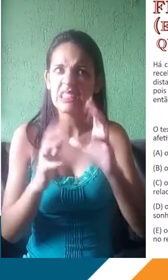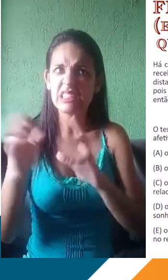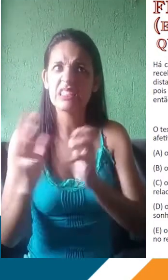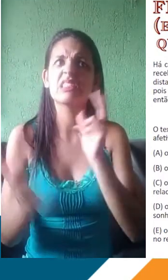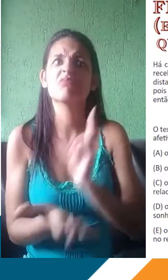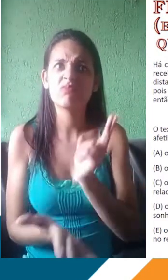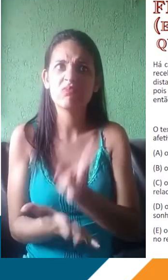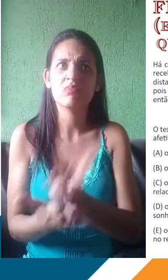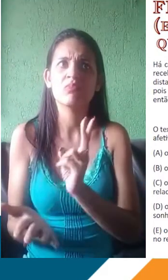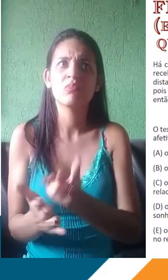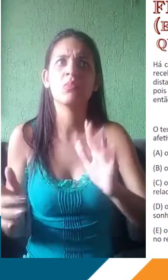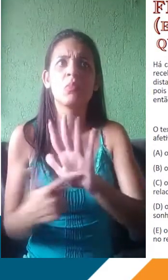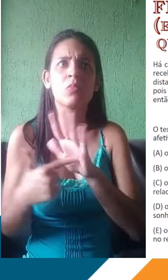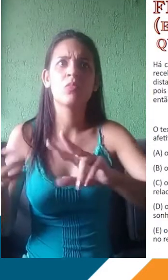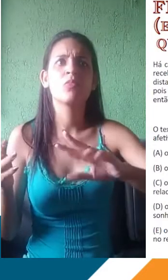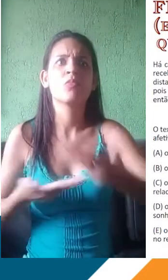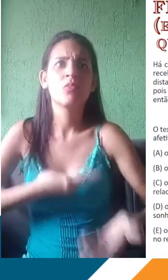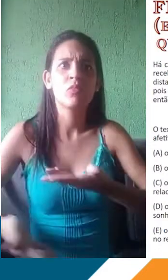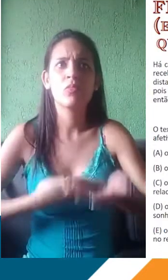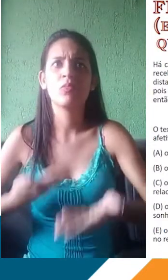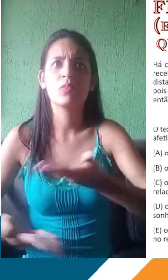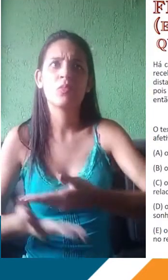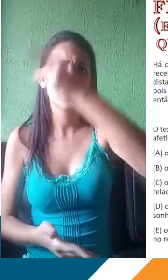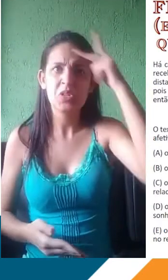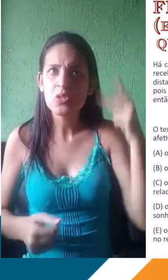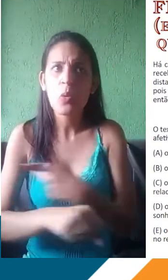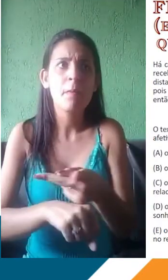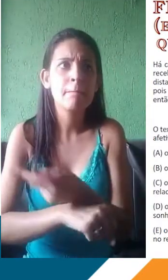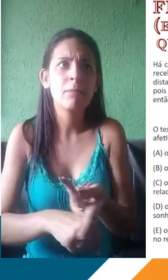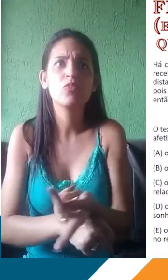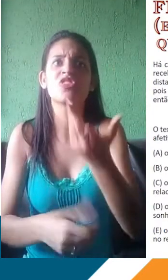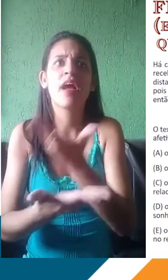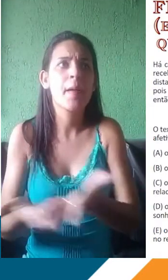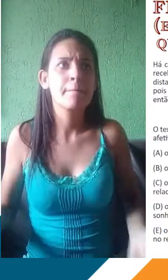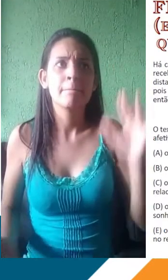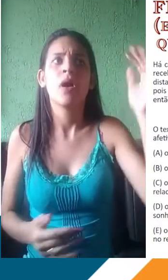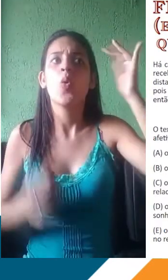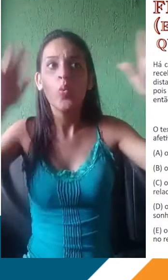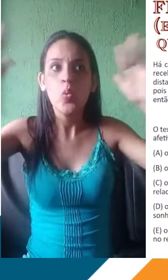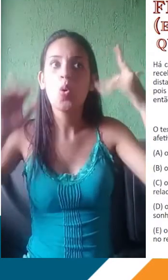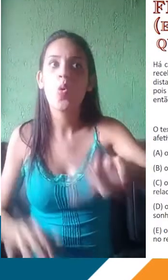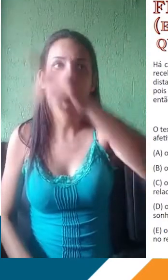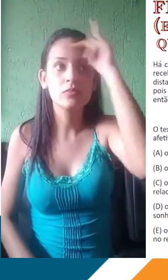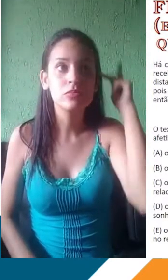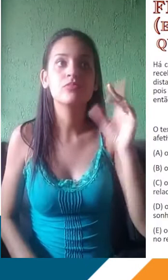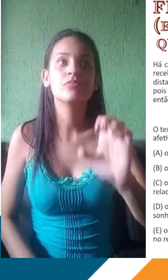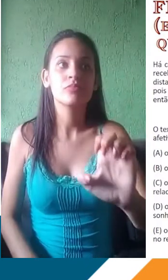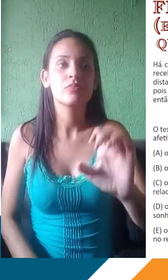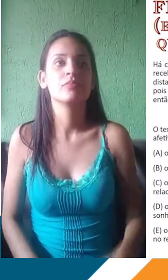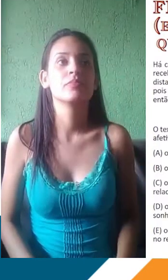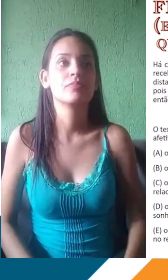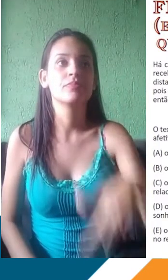de linguagem que temos nessa analogia que o enunciado já trata. Nós temos a figura de linguagem da comparação, como